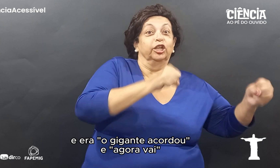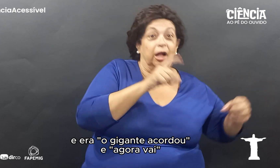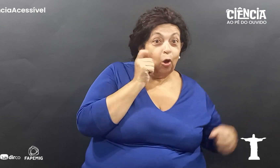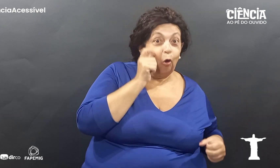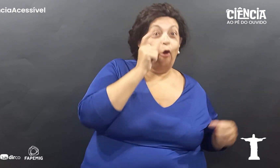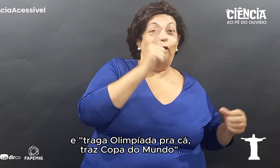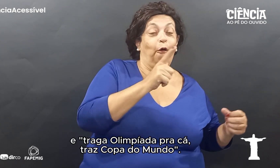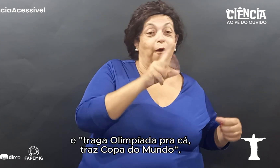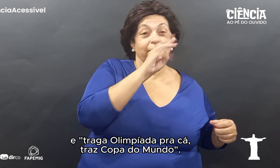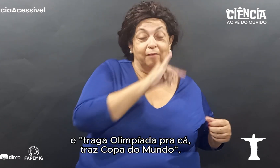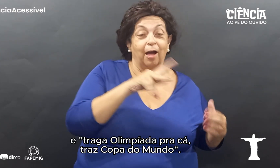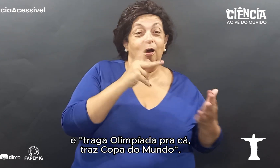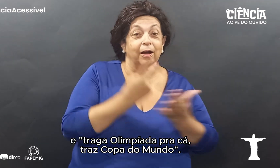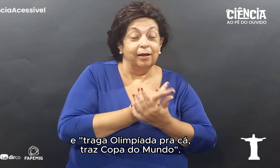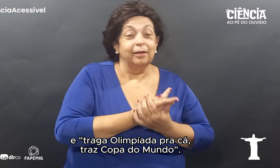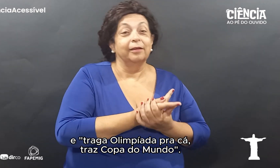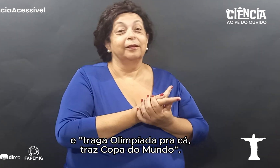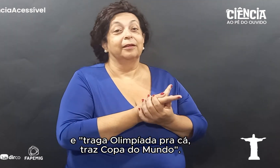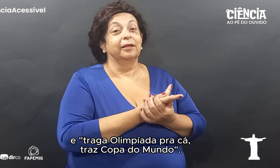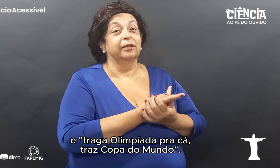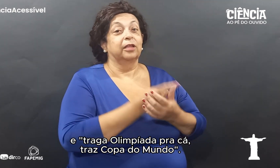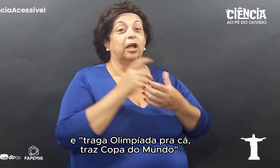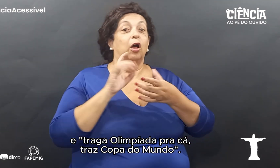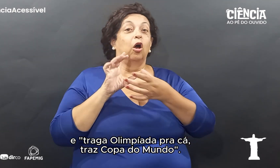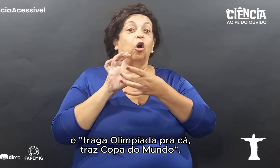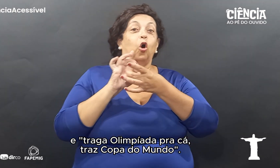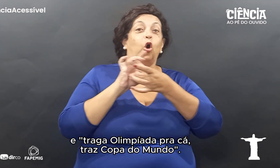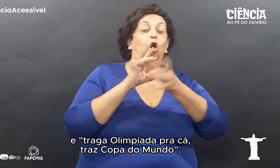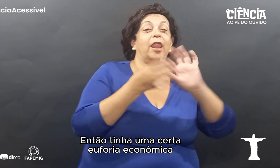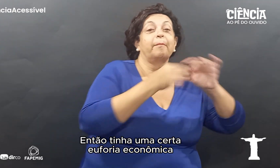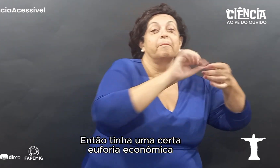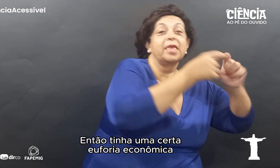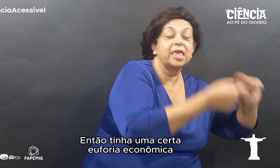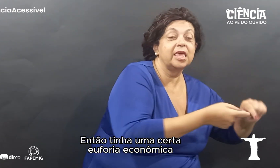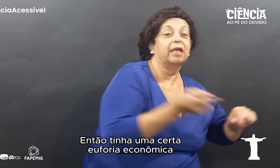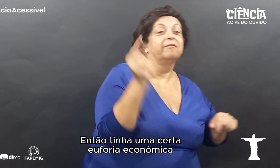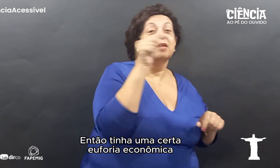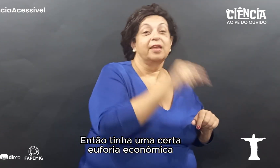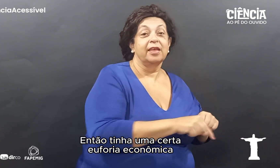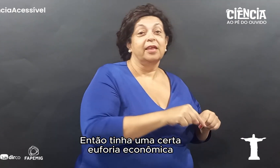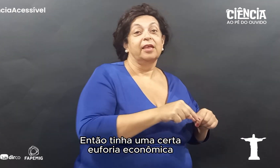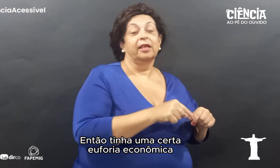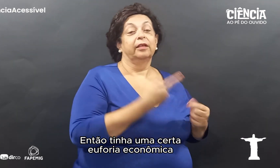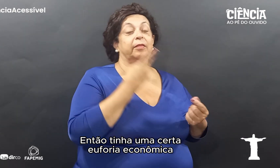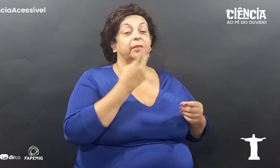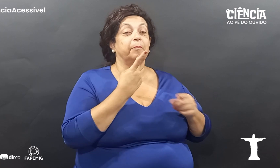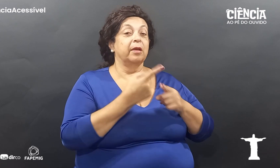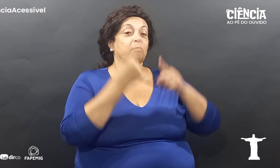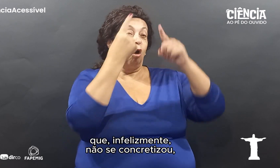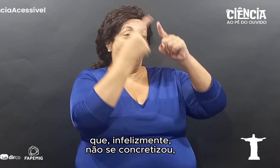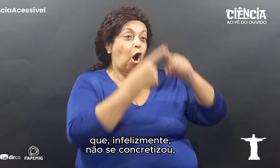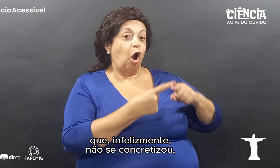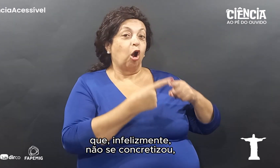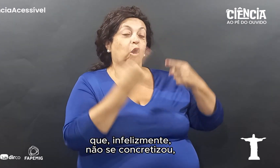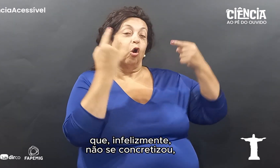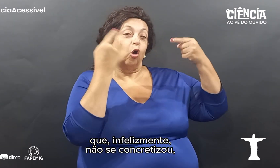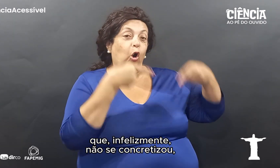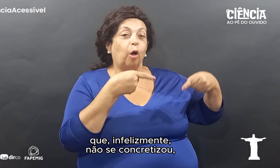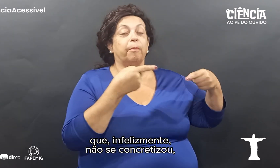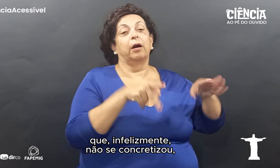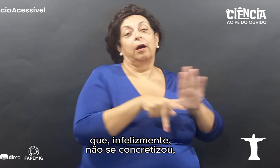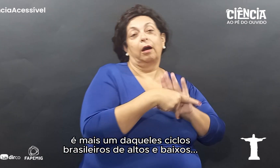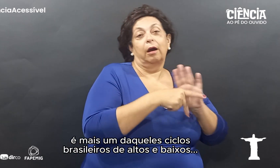né, e traga a Olimpíada para cá, traz Copa do Mundo e tal. Então tinha uma certa euforia econômica que infelizmente